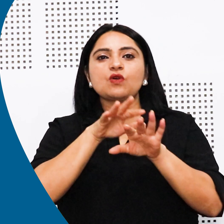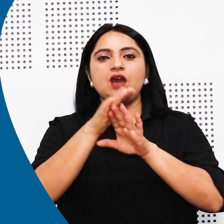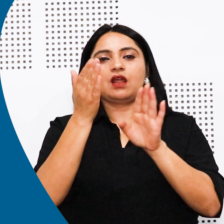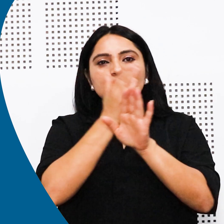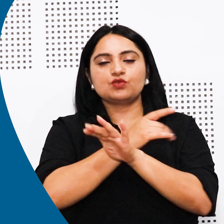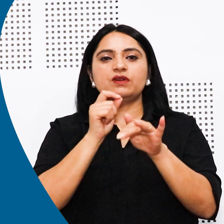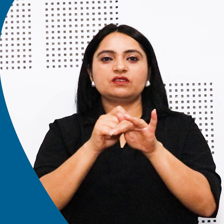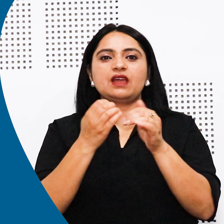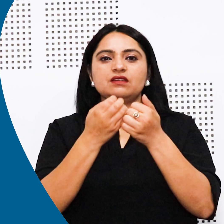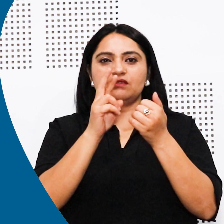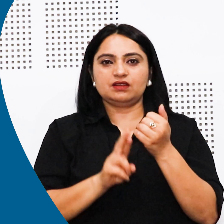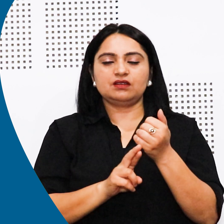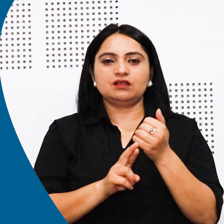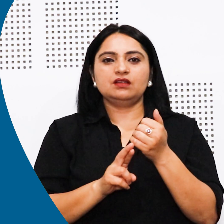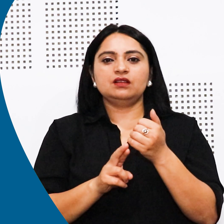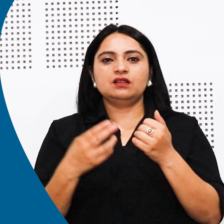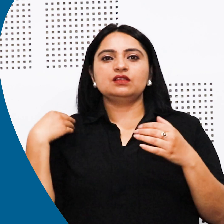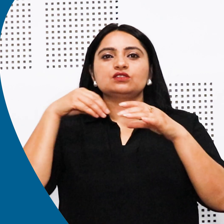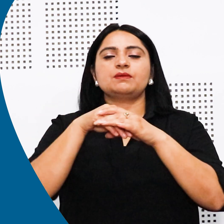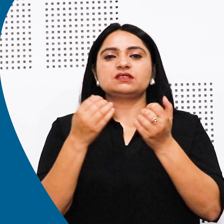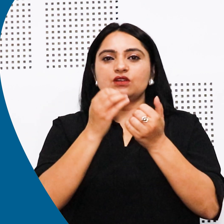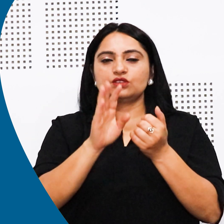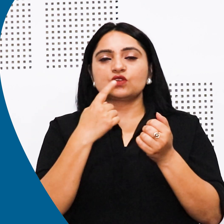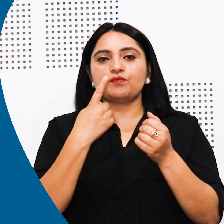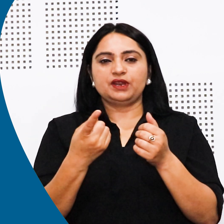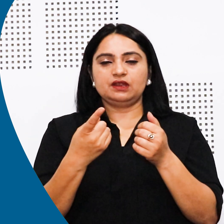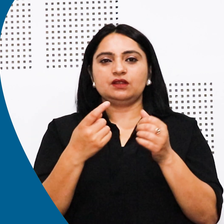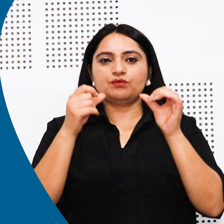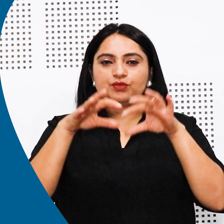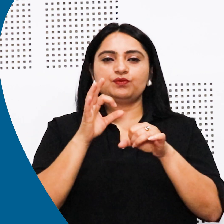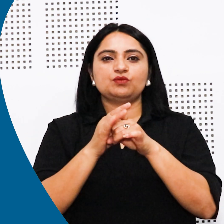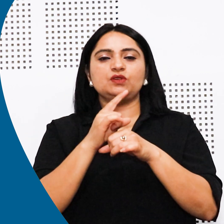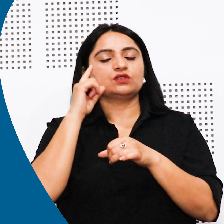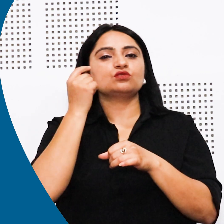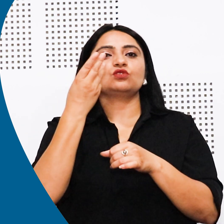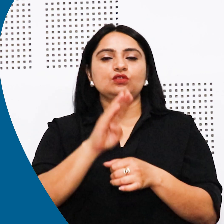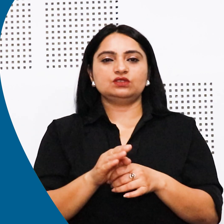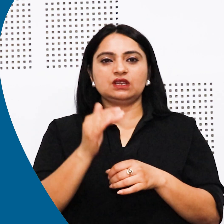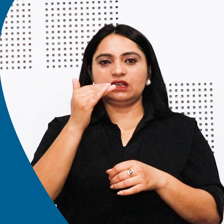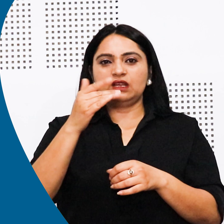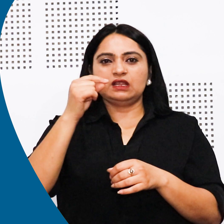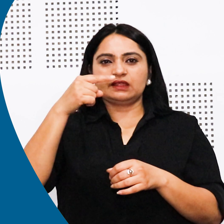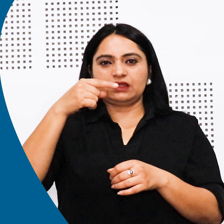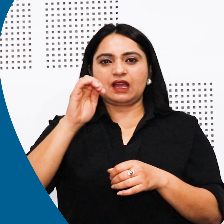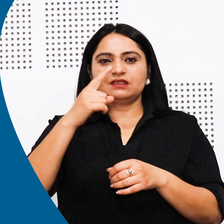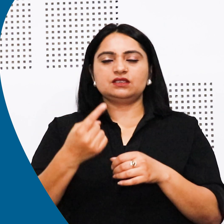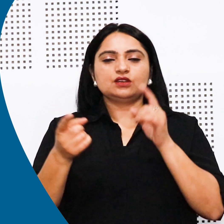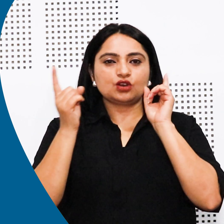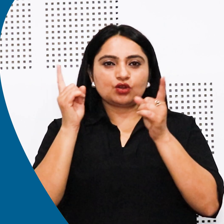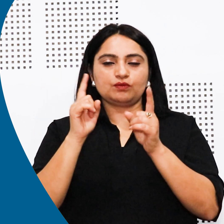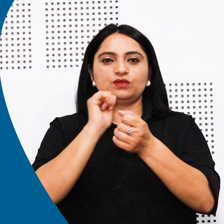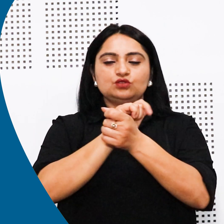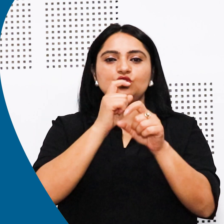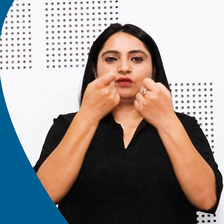तयारी गराएर प्रतिकार्य योजनामा चाहिँ समावेश गराउन सक्यो भने मलाई लाग्छ विपद व्यवस्थापन सहज हुन्छ। तानसेन नगरपालिकाले विपद जोखिम